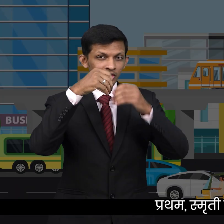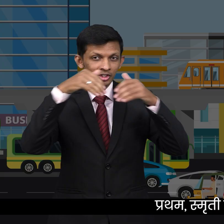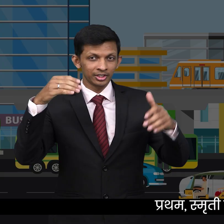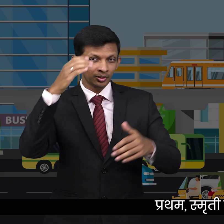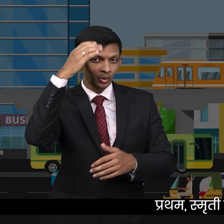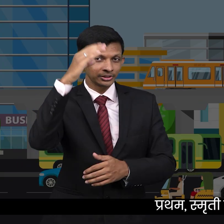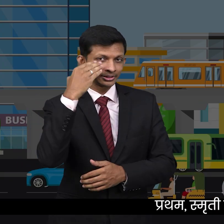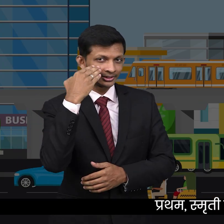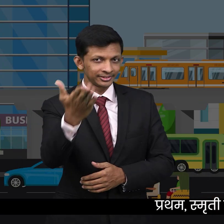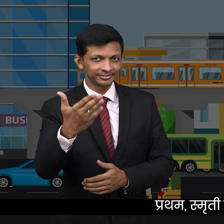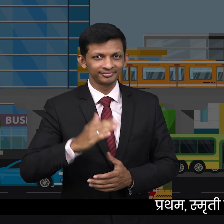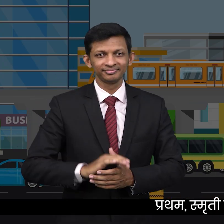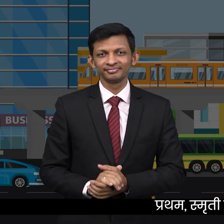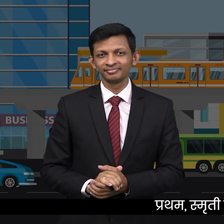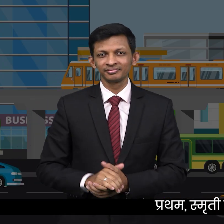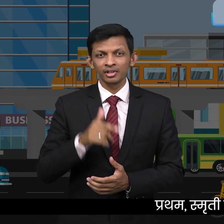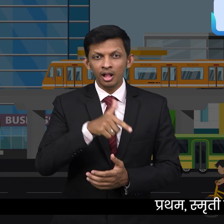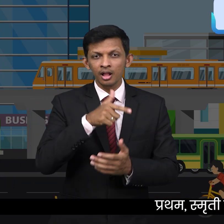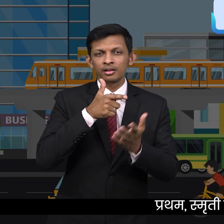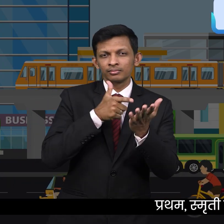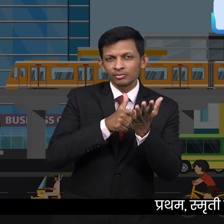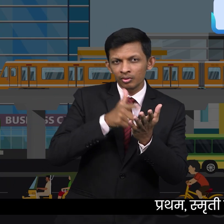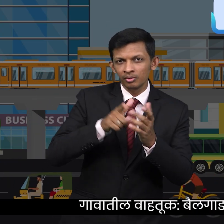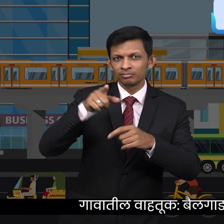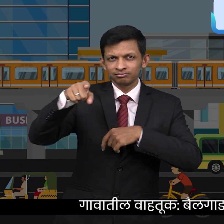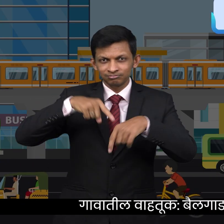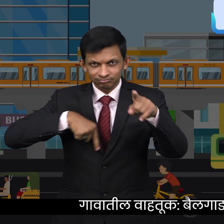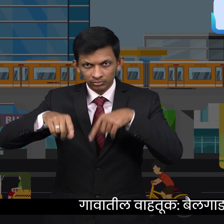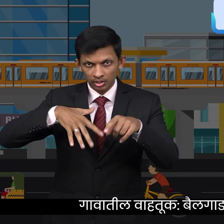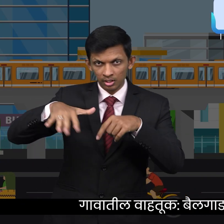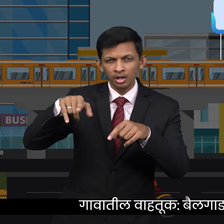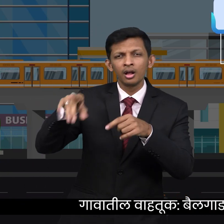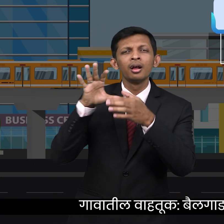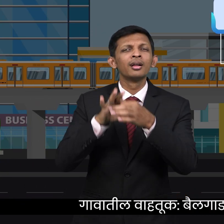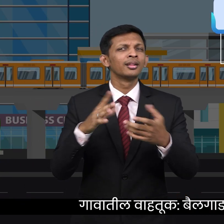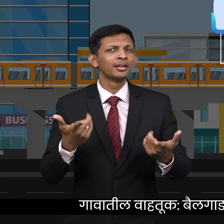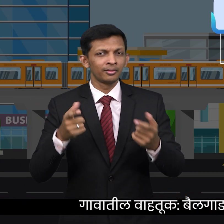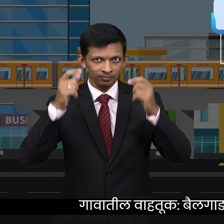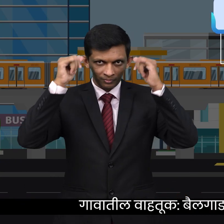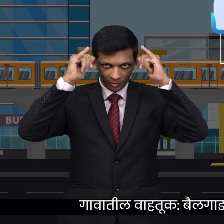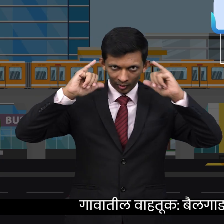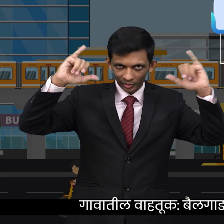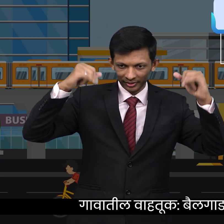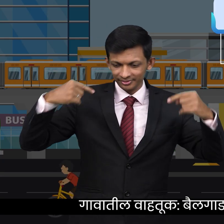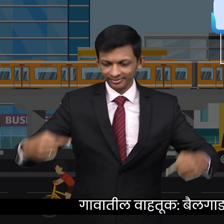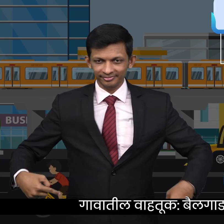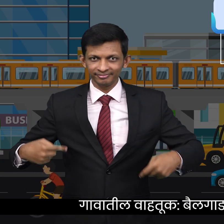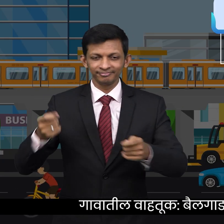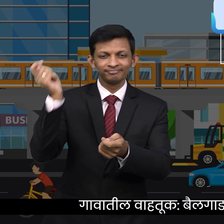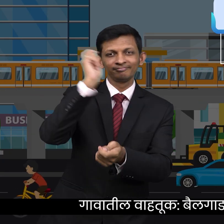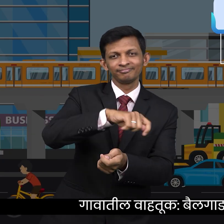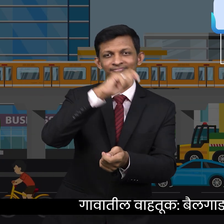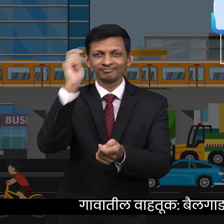प्रथम स्मृती नकाशावर एक नजर टाका. गावातील वाहतूक. बैलगाड्या,